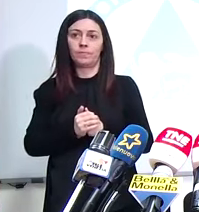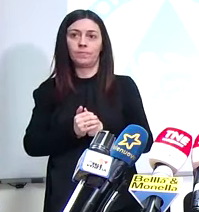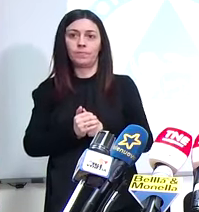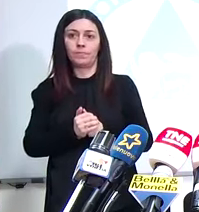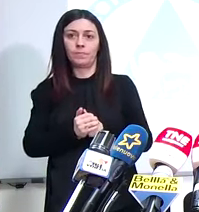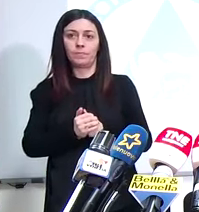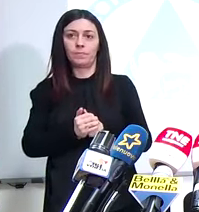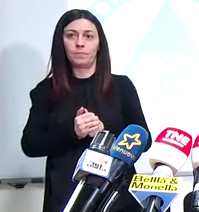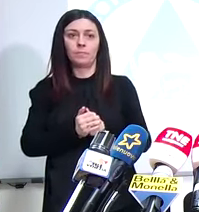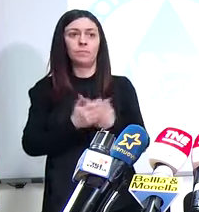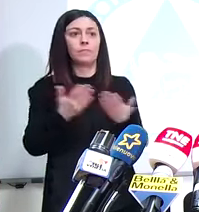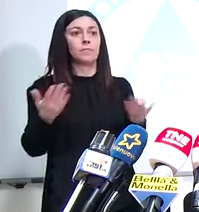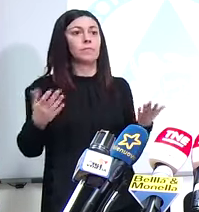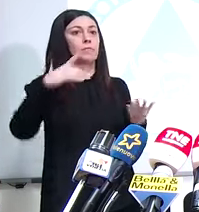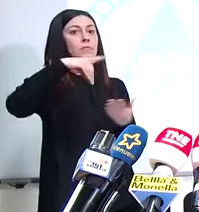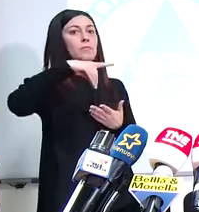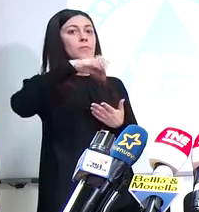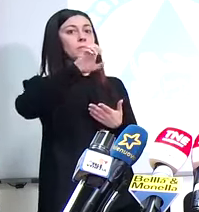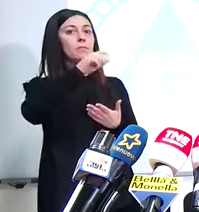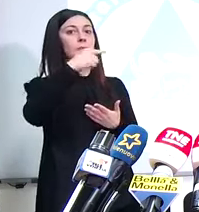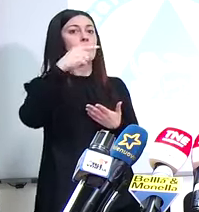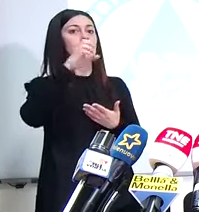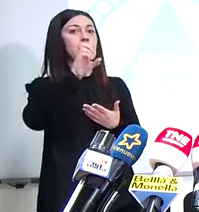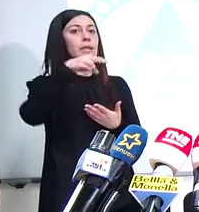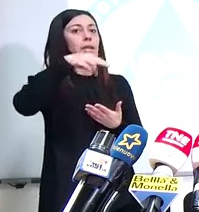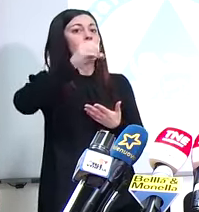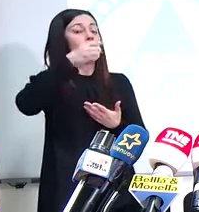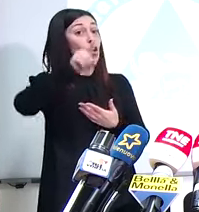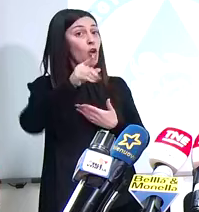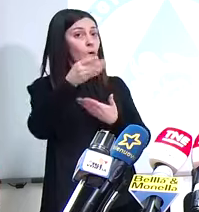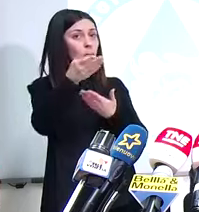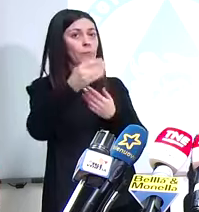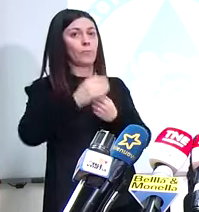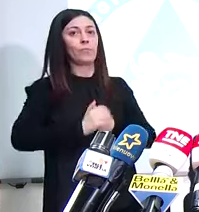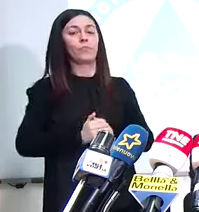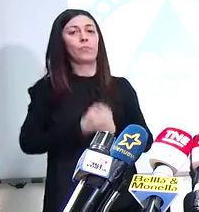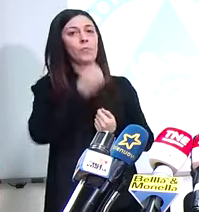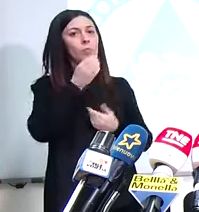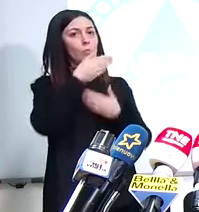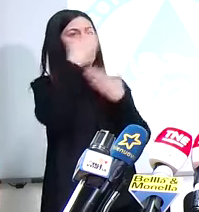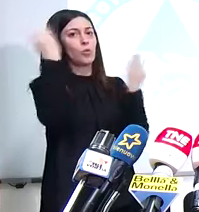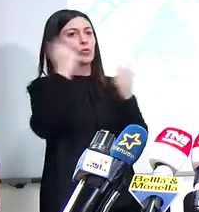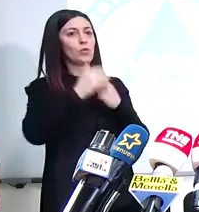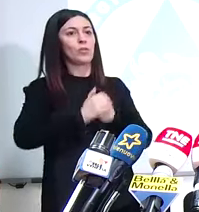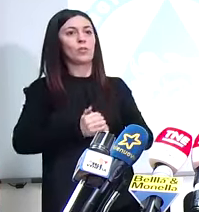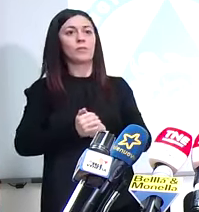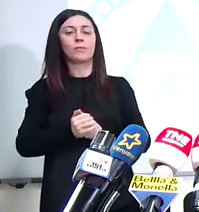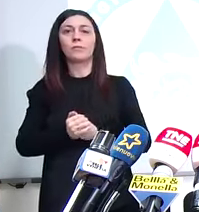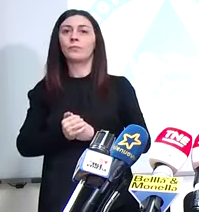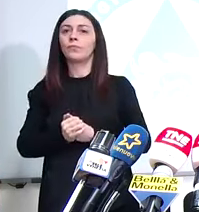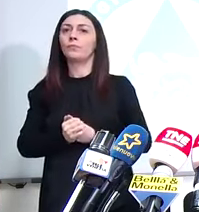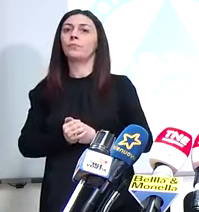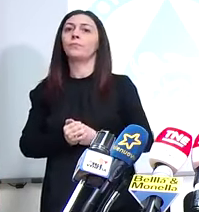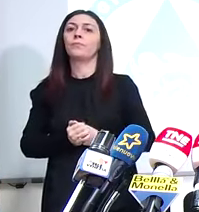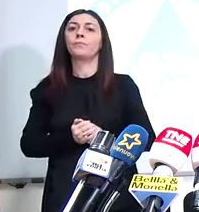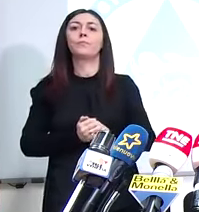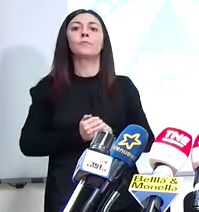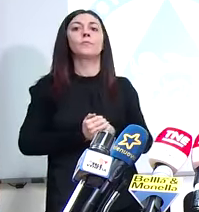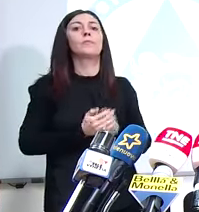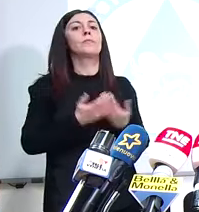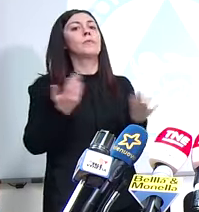sette no e poi bonet buongiorno presidente bongiorno per quanto riguarda le videoconferenze in